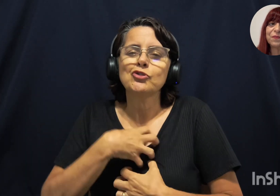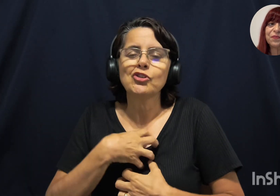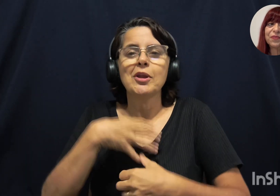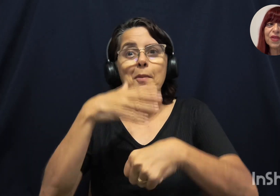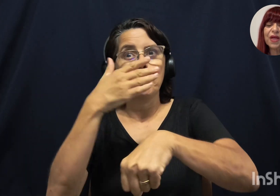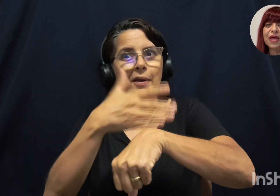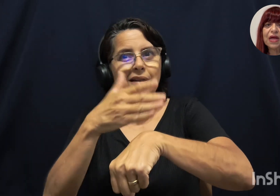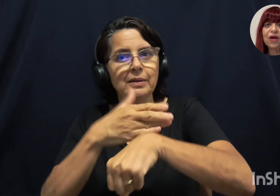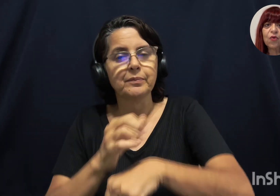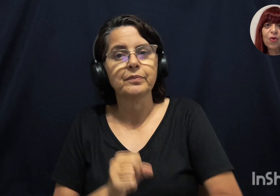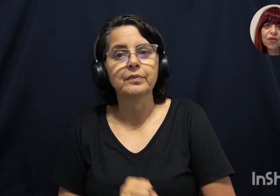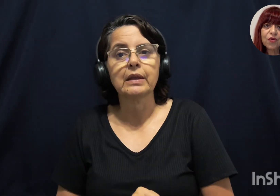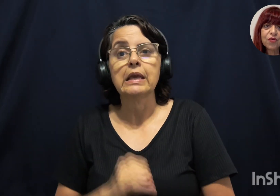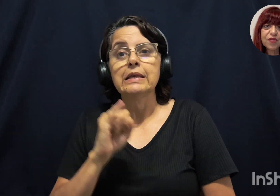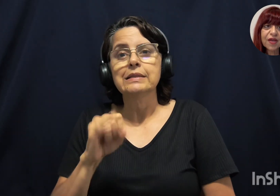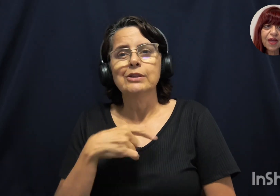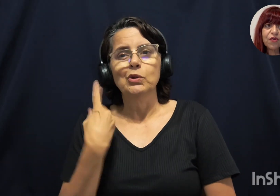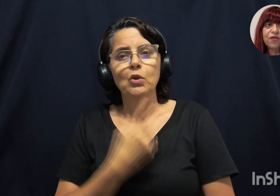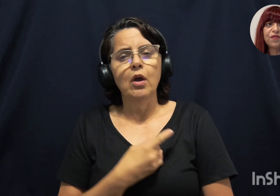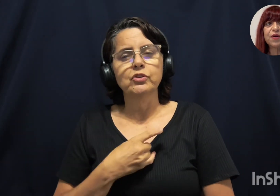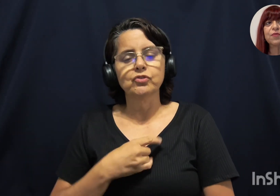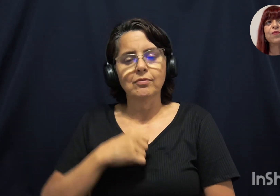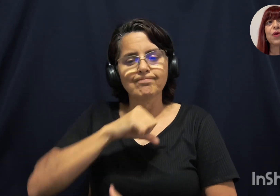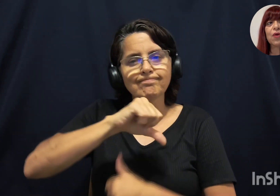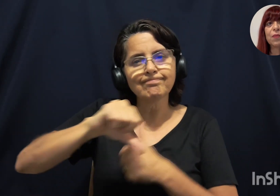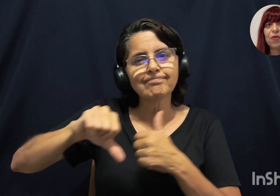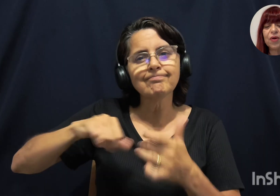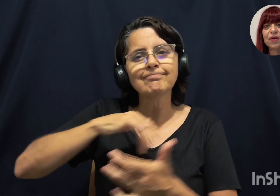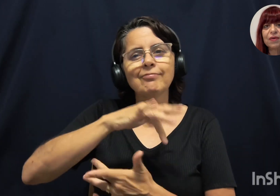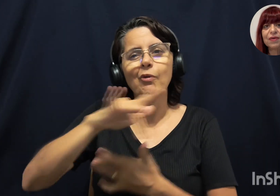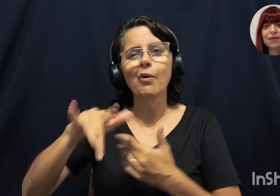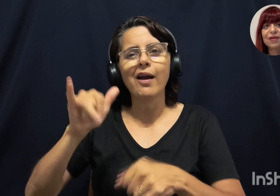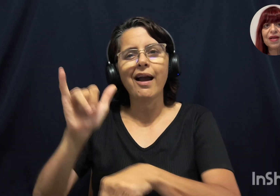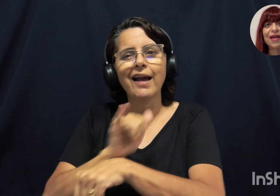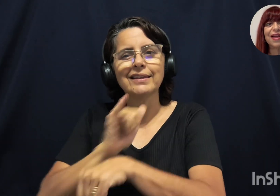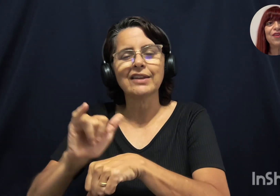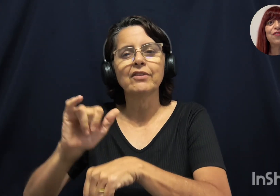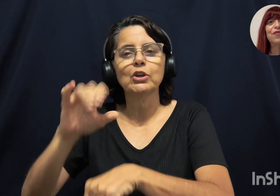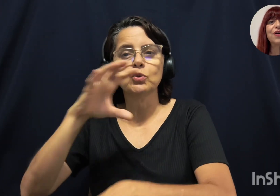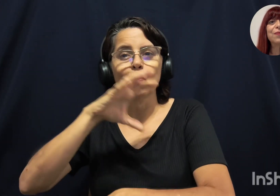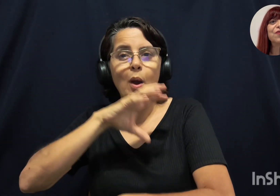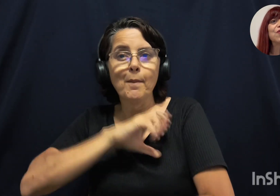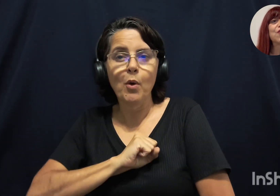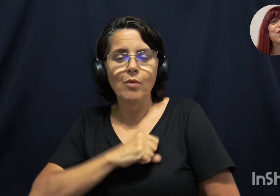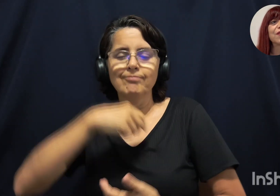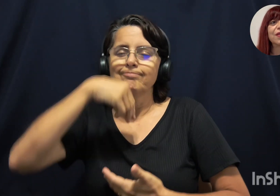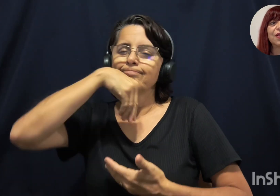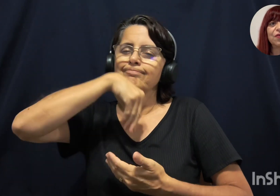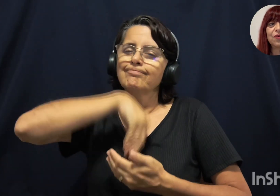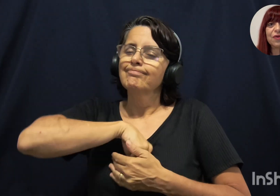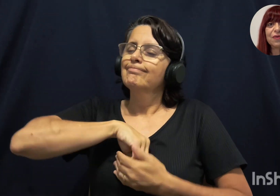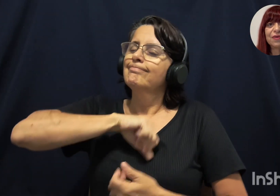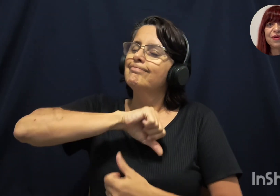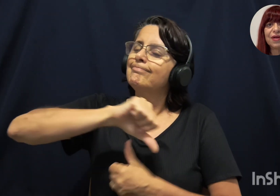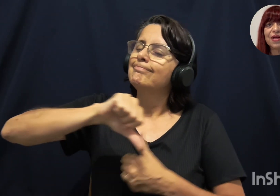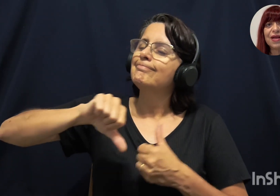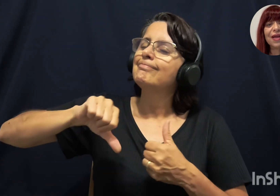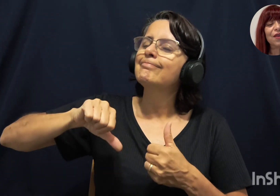exercitá-lo. Quando nos renovamos pelo amor, renovamos o nosso